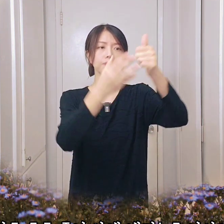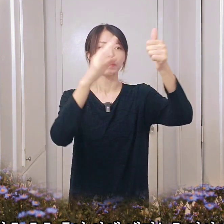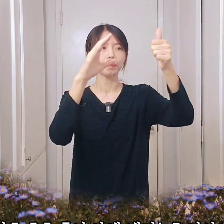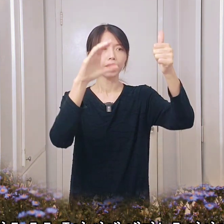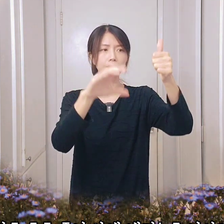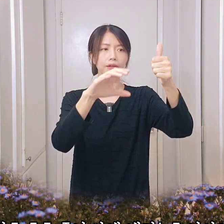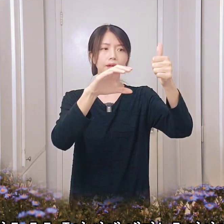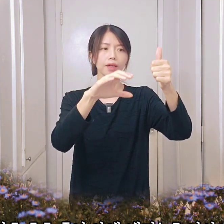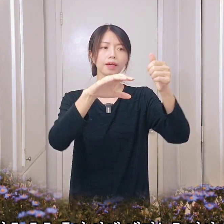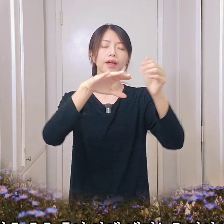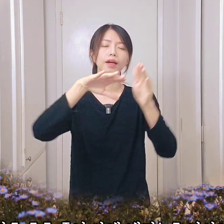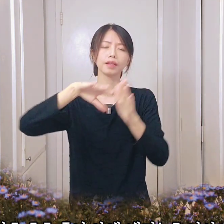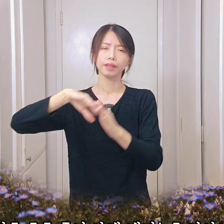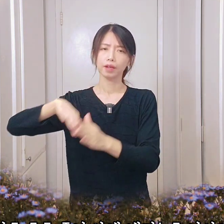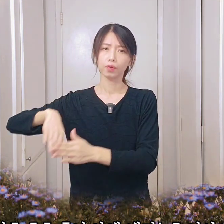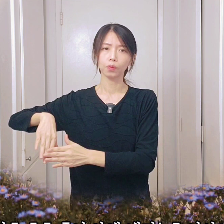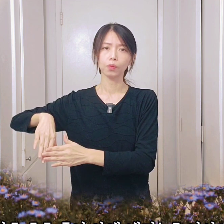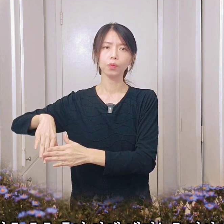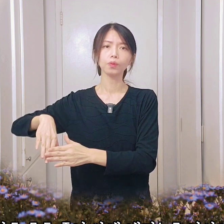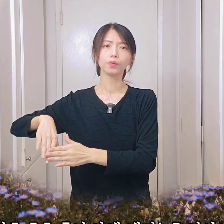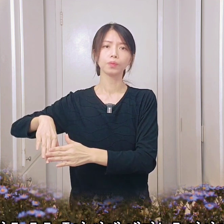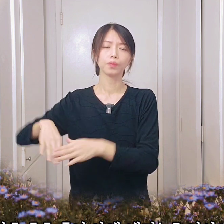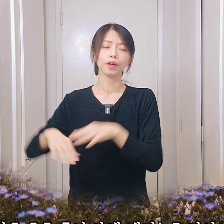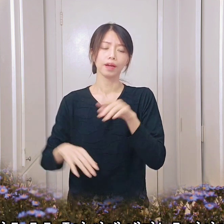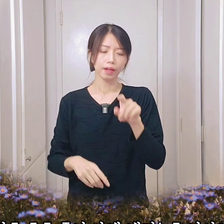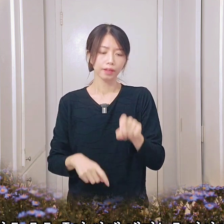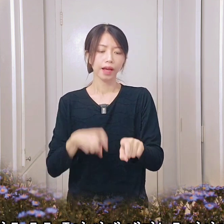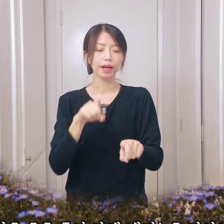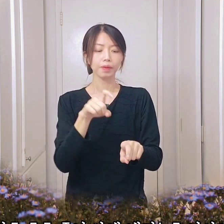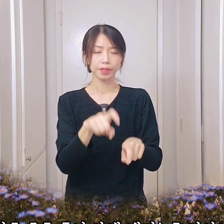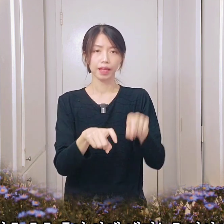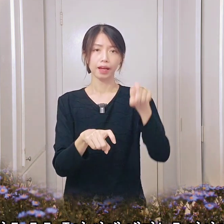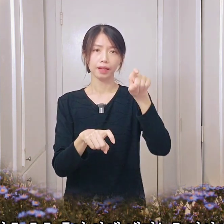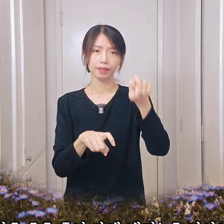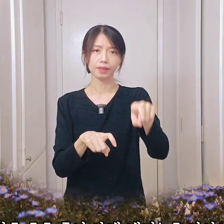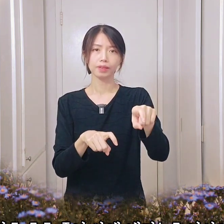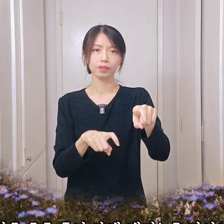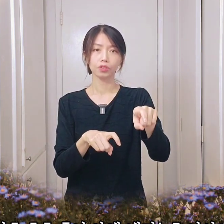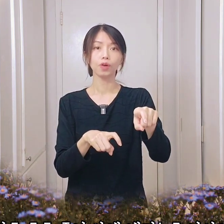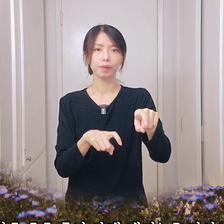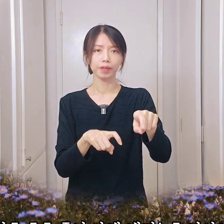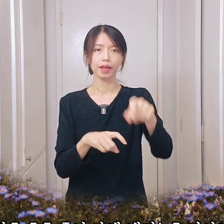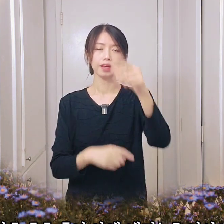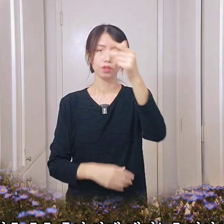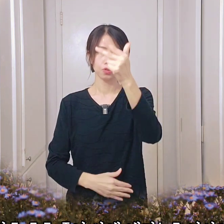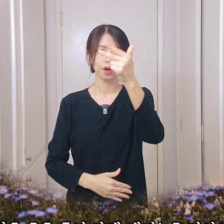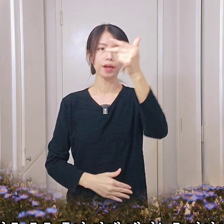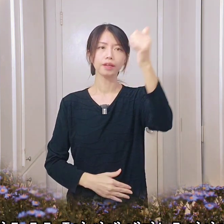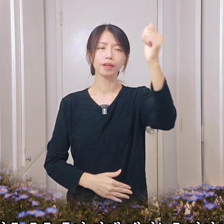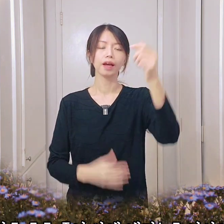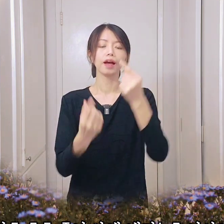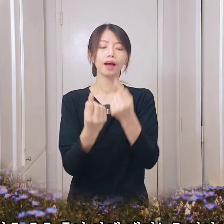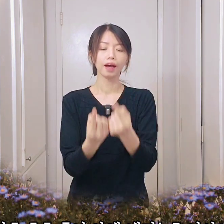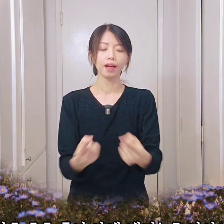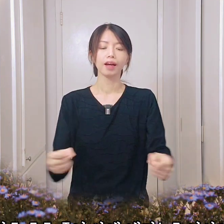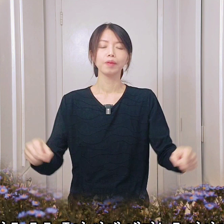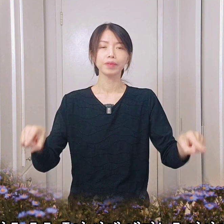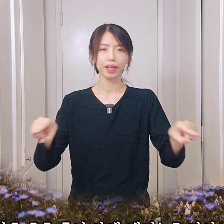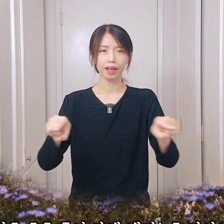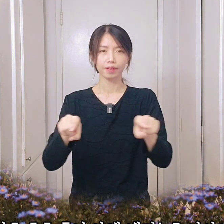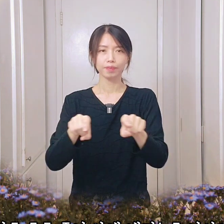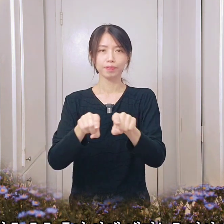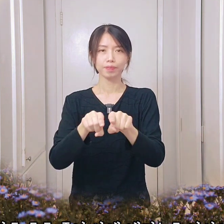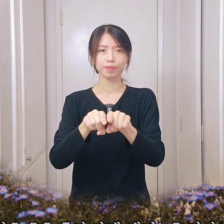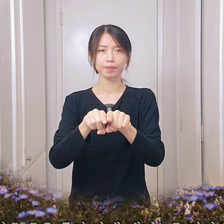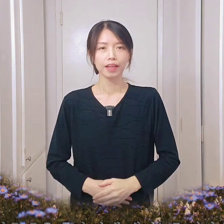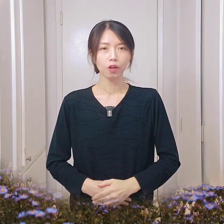주님 앞에 내려놓고 나아갑니다. 주와 함께, 주와